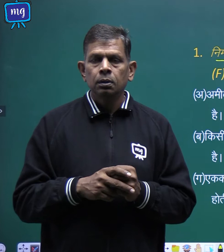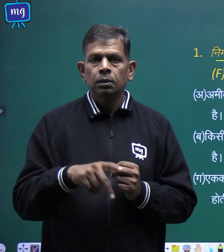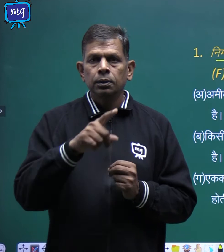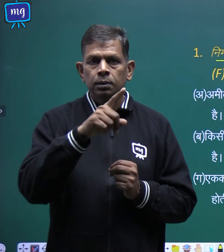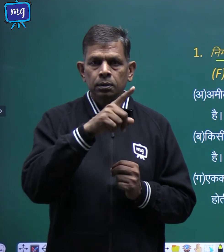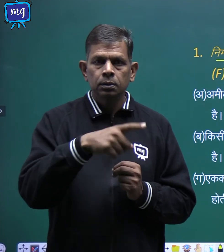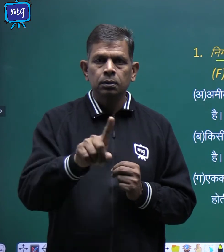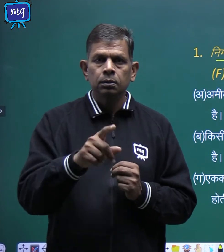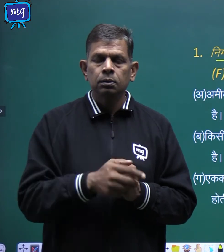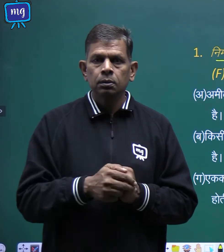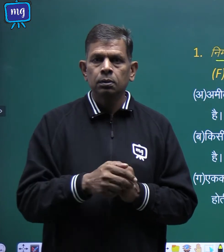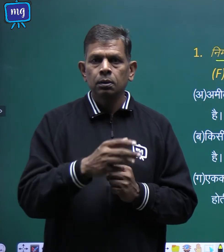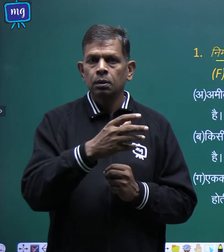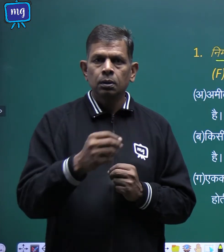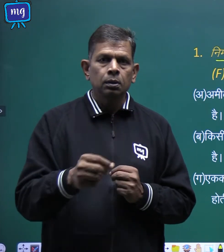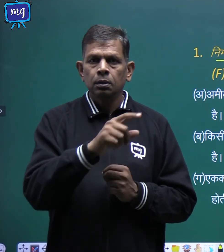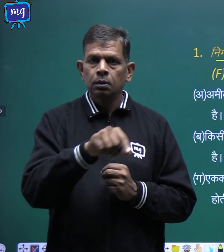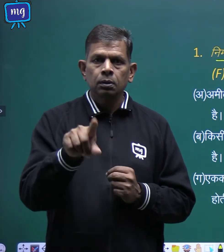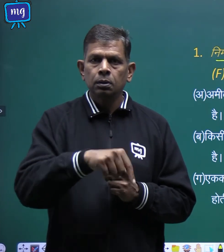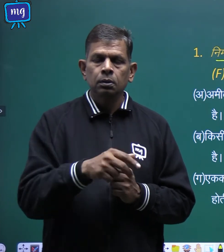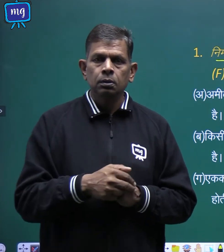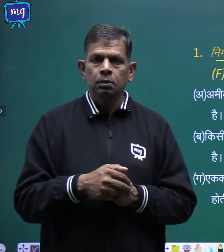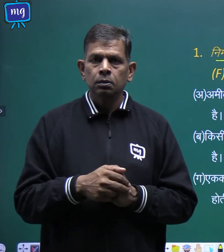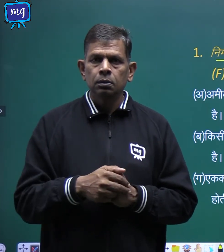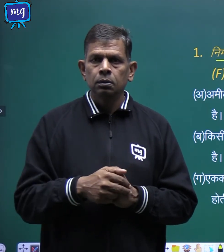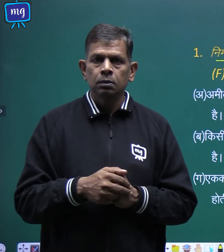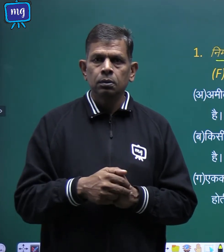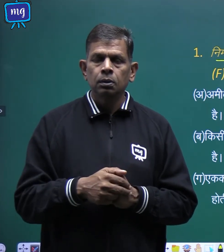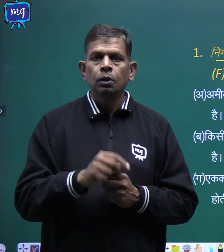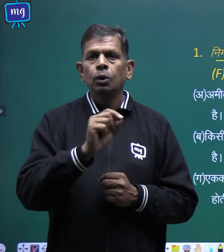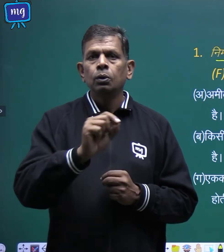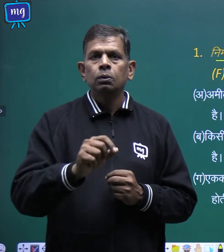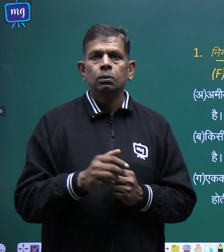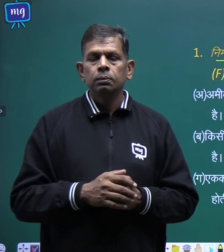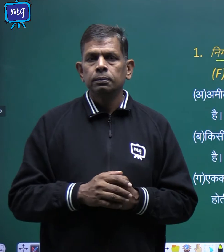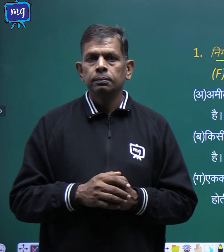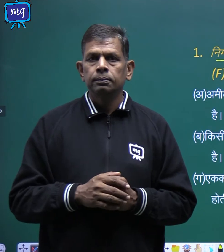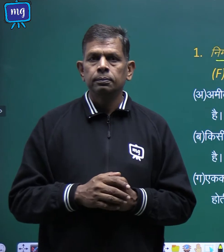सत्य अथवा असत्य लिखो।